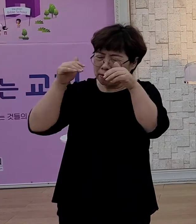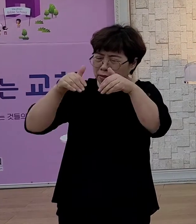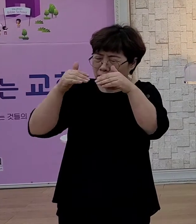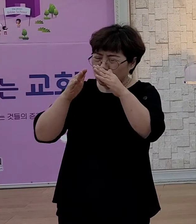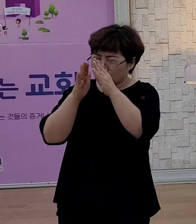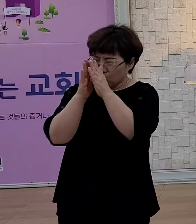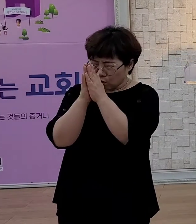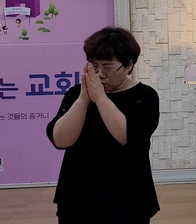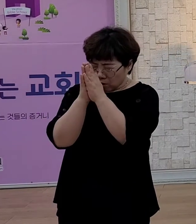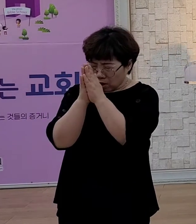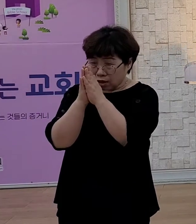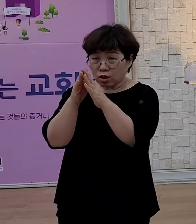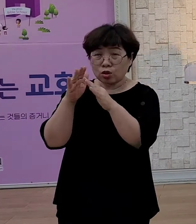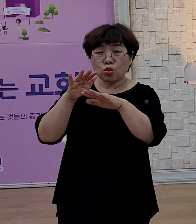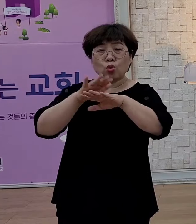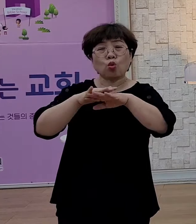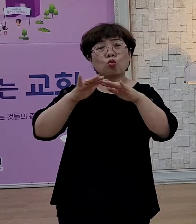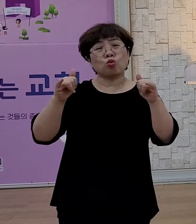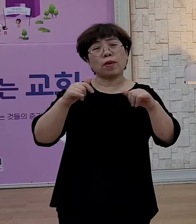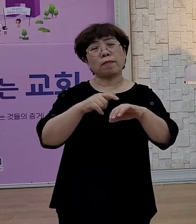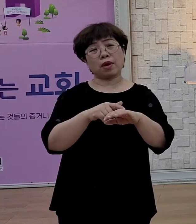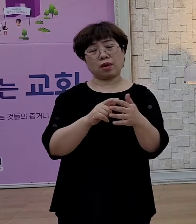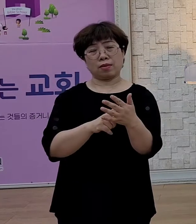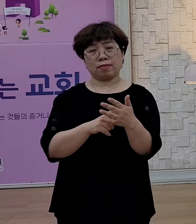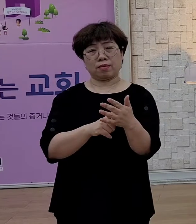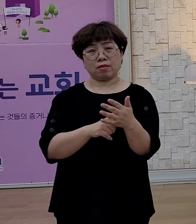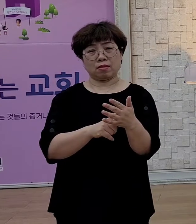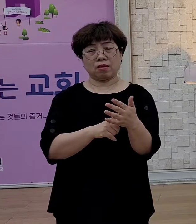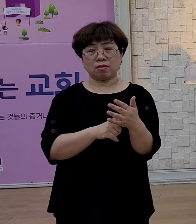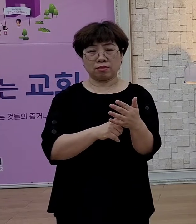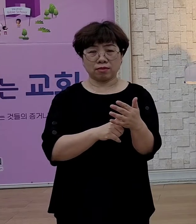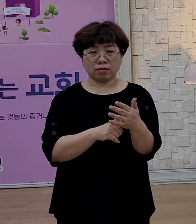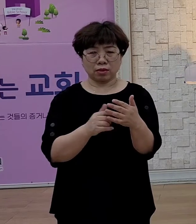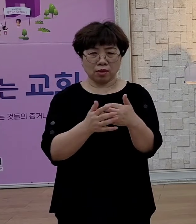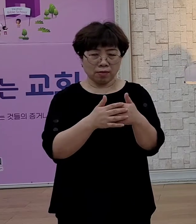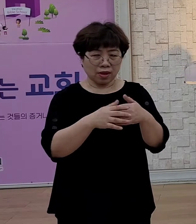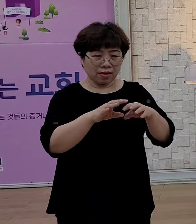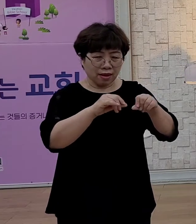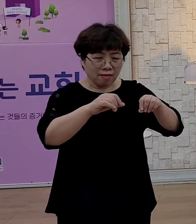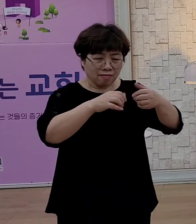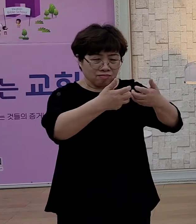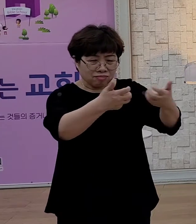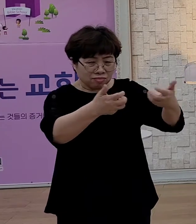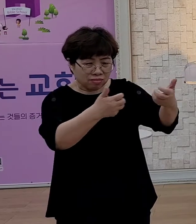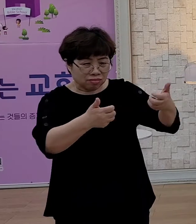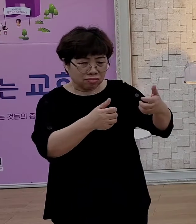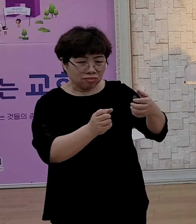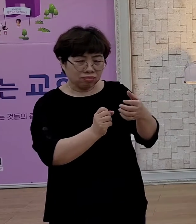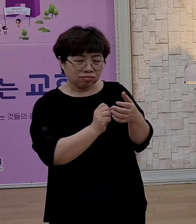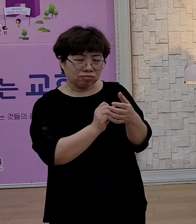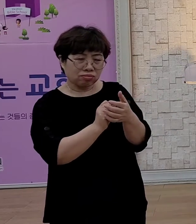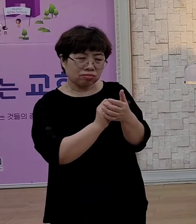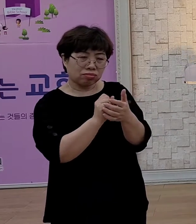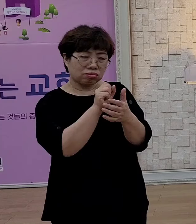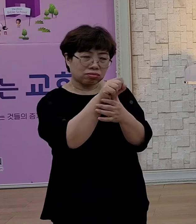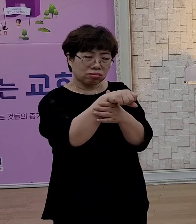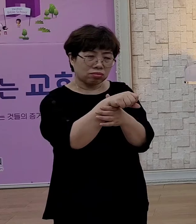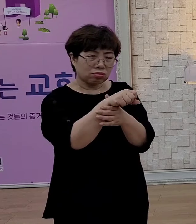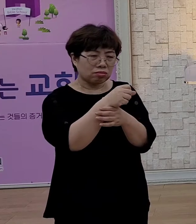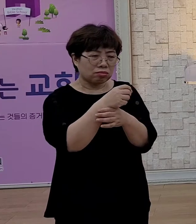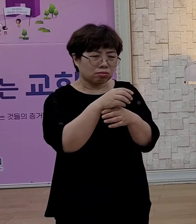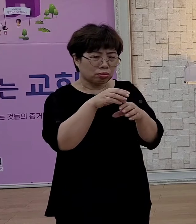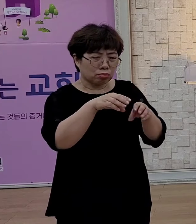농부의 모습. 참 놀랍게도 여러분, 땅이 갈라지고 막 지금 농작물이 타들어가는 그런 고통을 보았지만 하나님의 때가